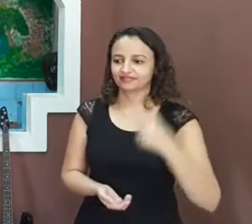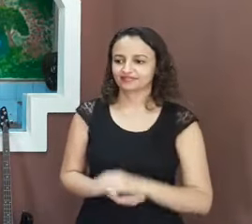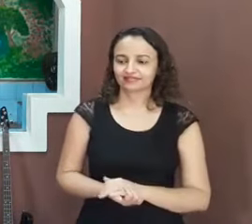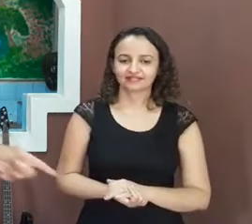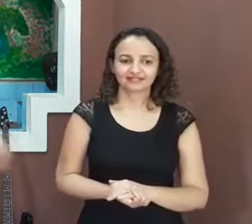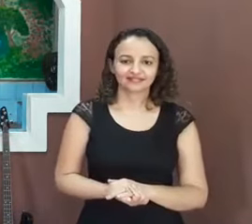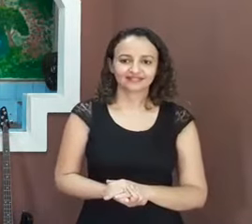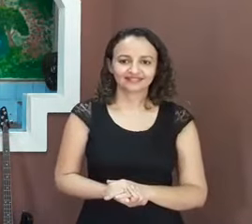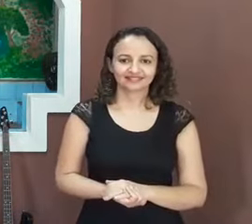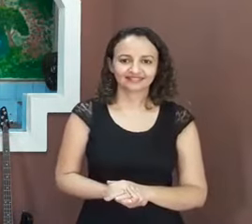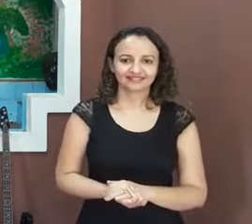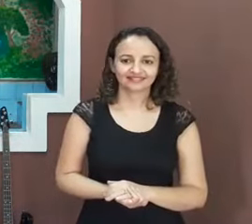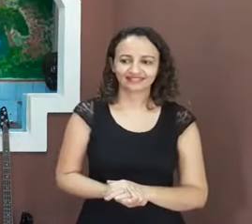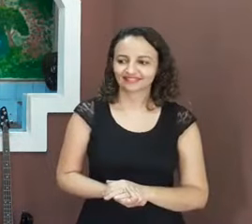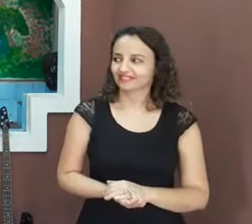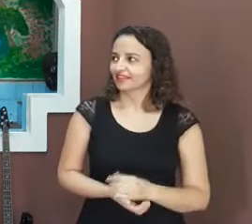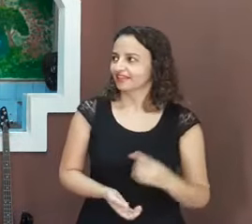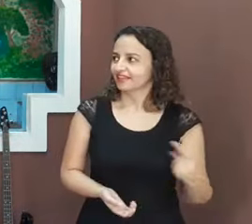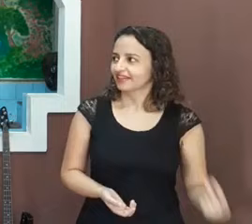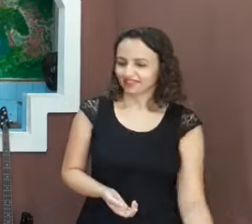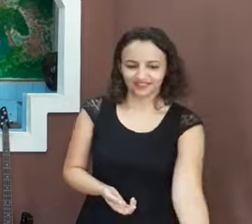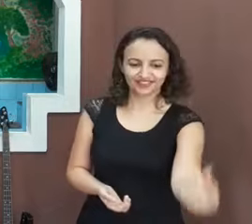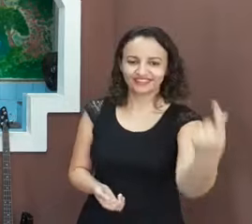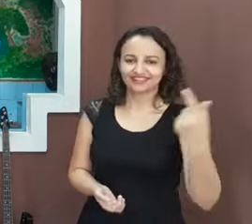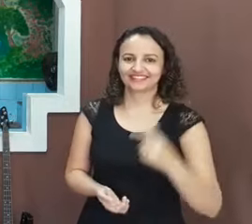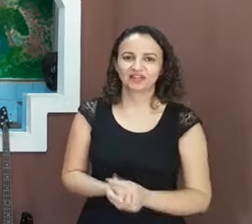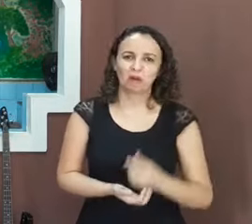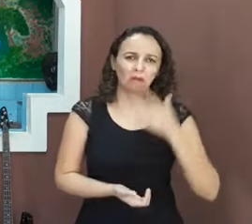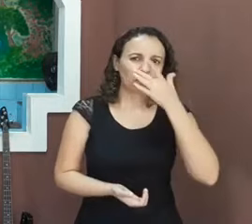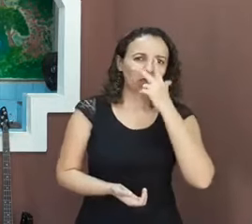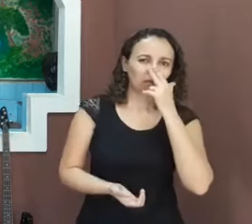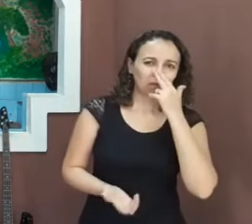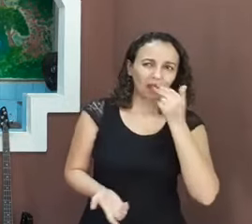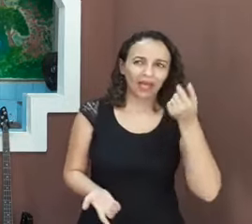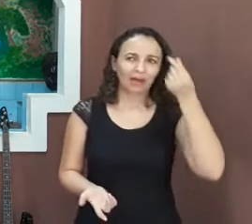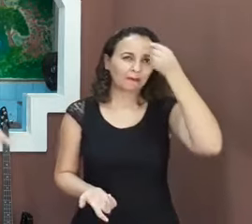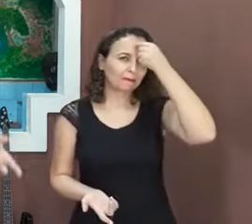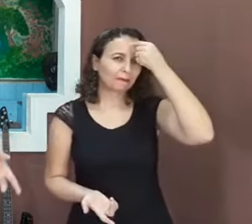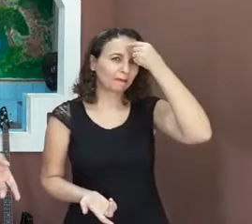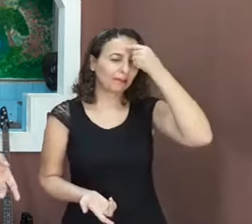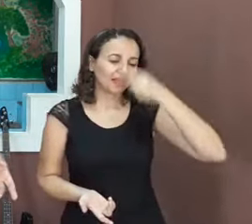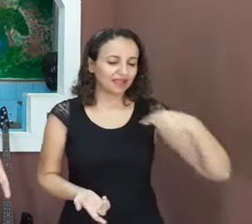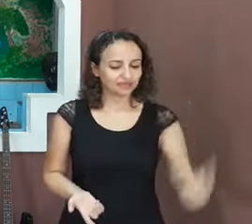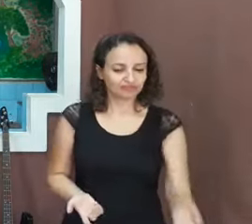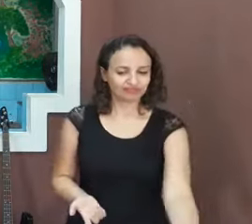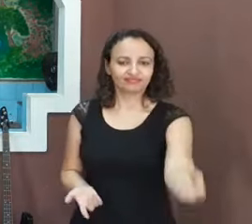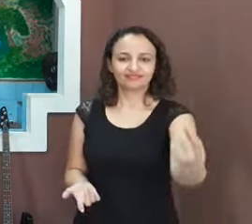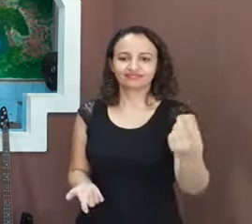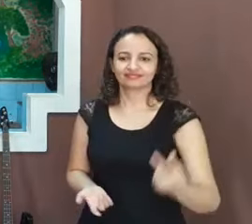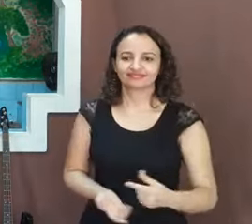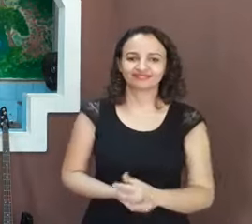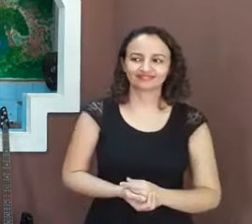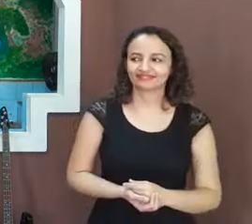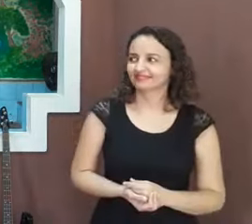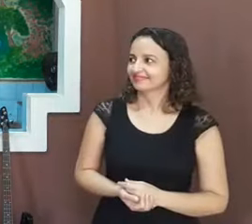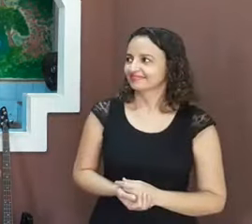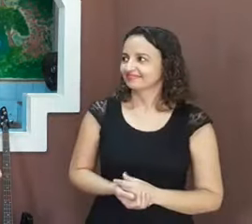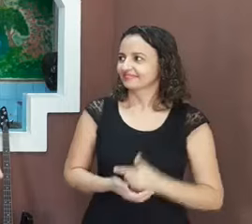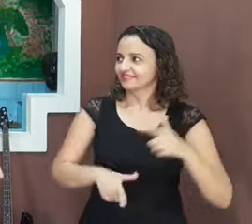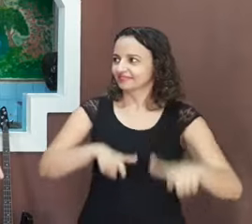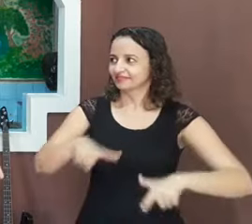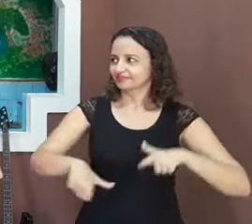É isso. Até você parece ser consciente, né? O ser humano quer isso. O descansar eternamente, eu quis aprender o sinal. E trabalho, irmão,